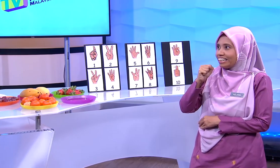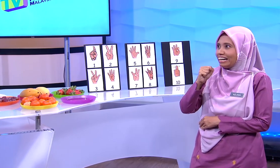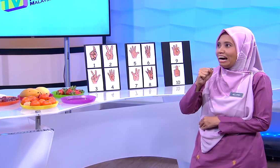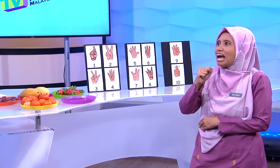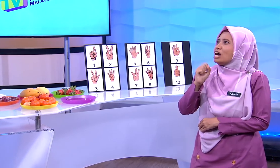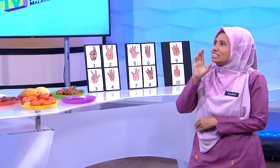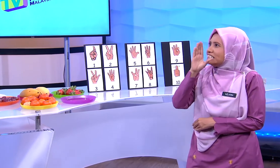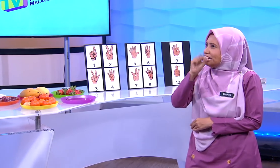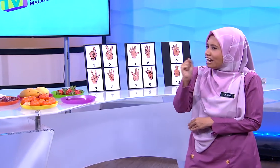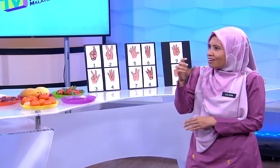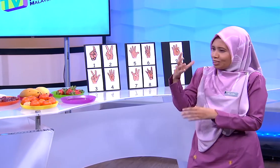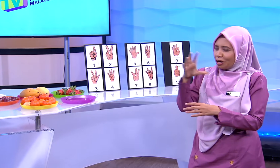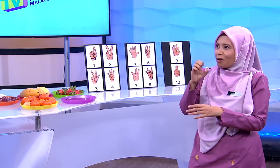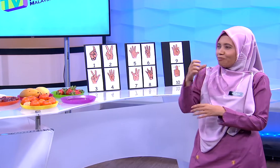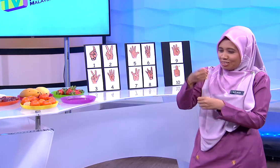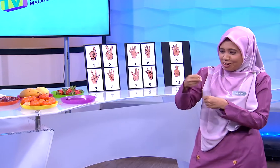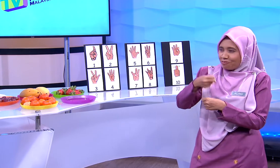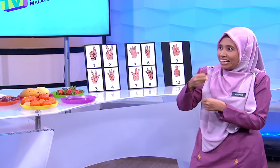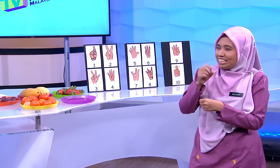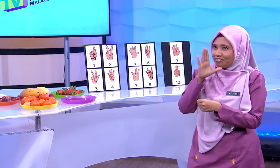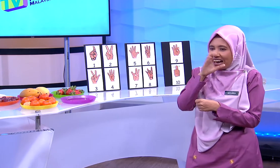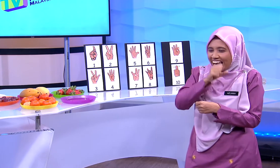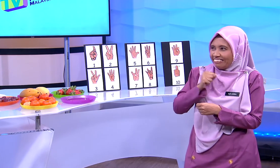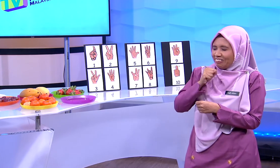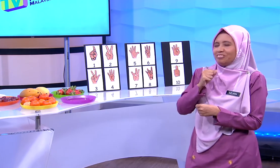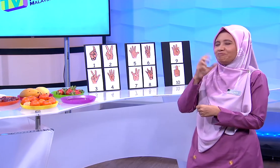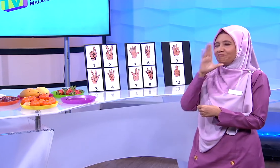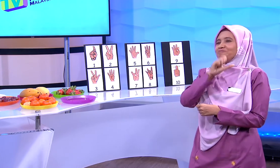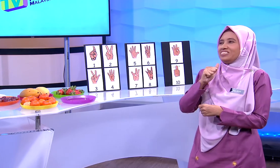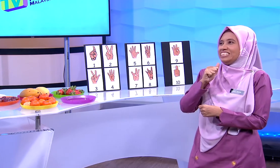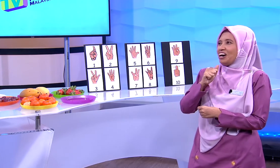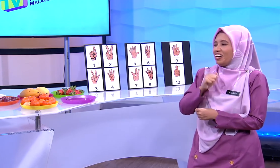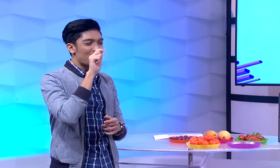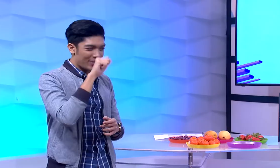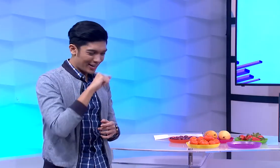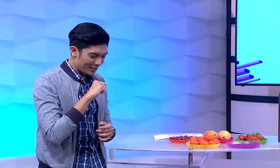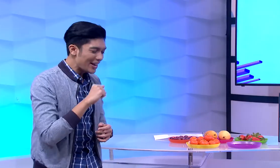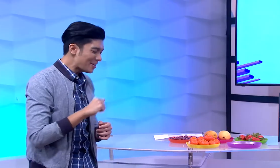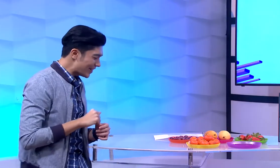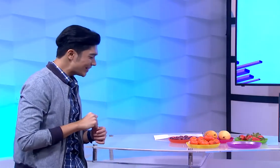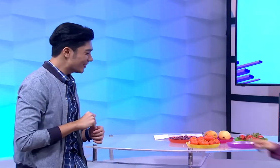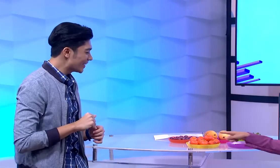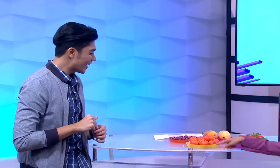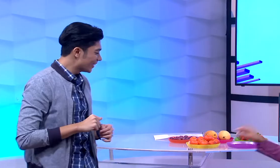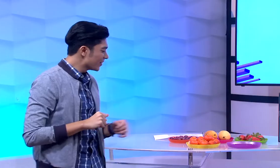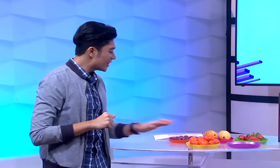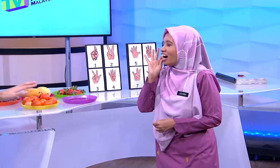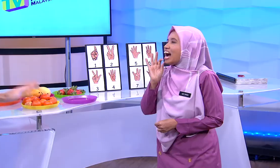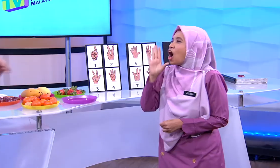Hah ginilah macam-macam sakit sekali Hongi sudah maju doany gua